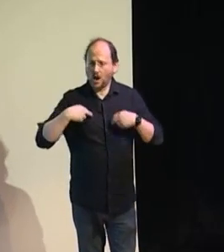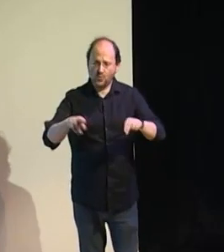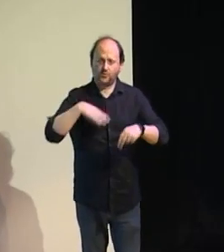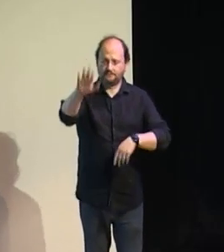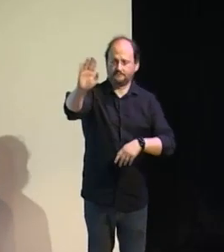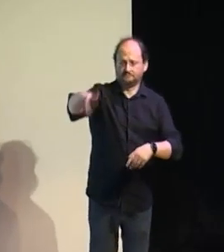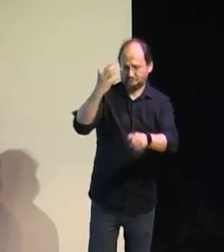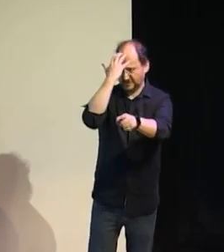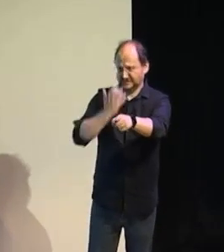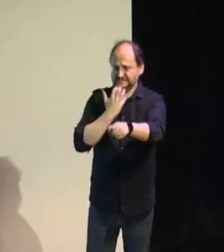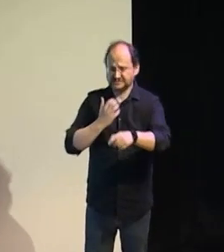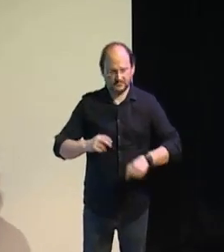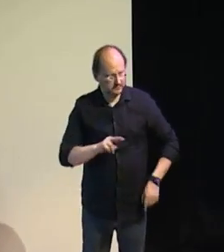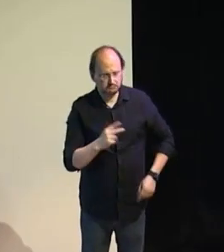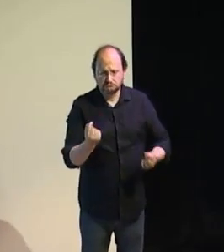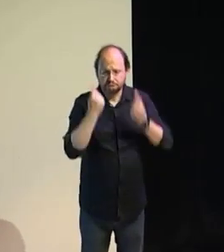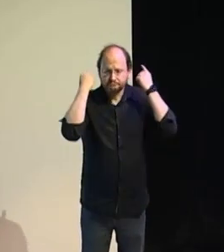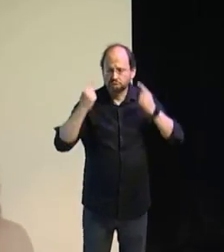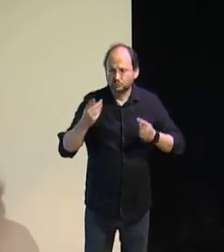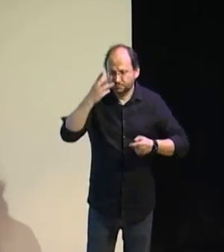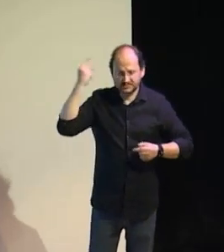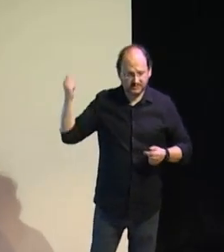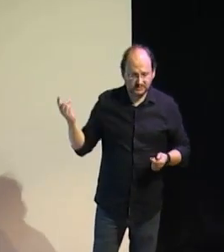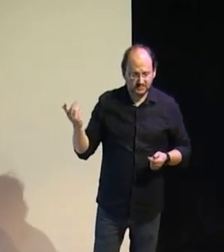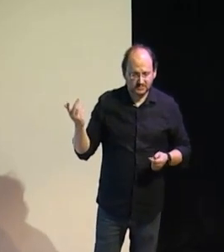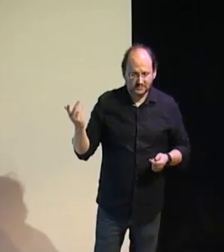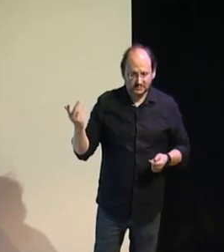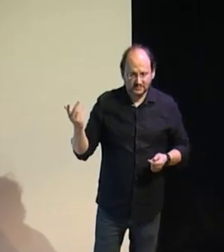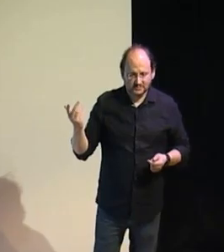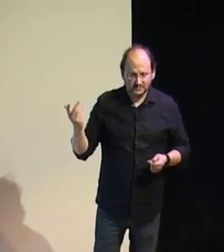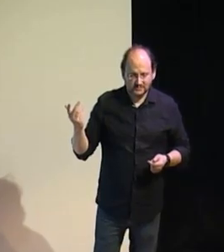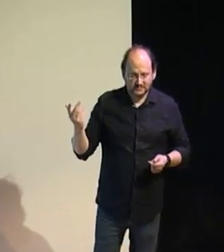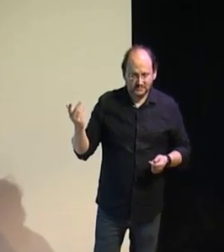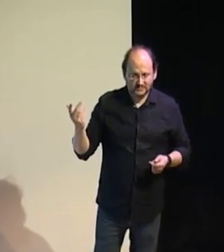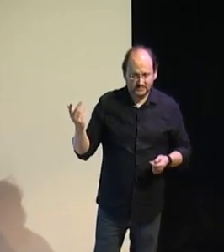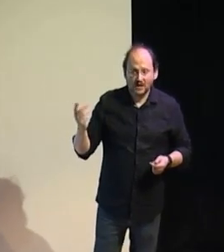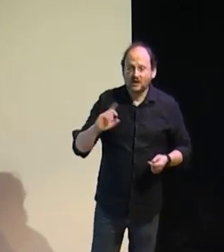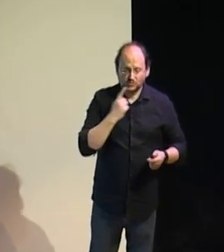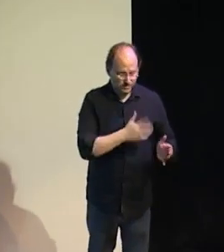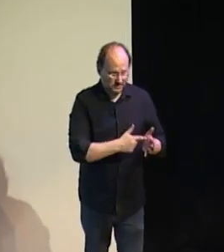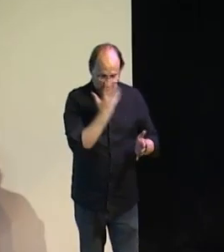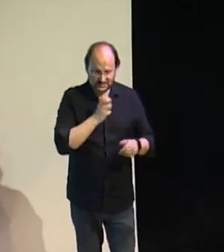J'aimerais vous poser une question. Si vous êtes dans la rue, qu'on vous pose cette question, est-ce que vous êtes triste? Vous n'allez pas